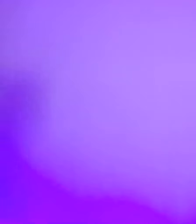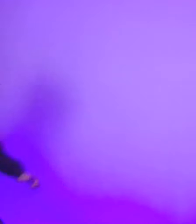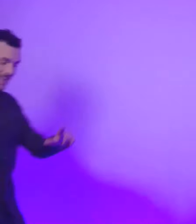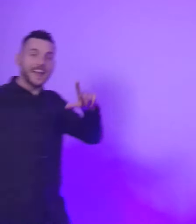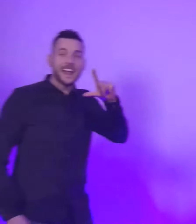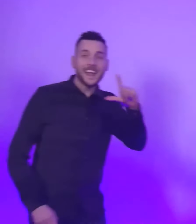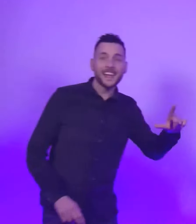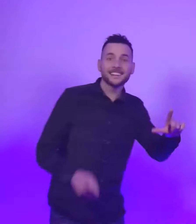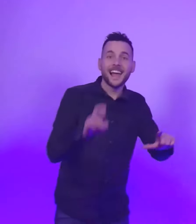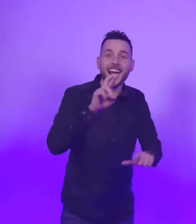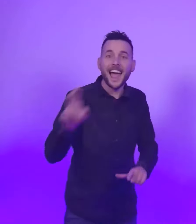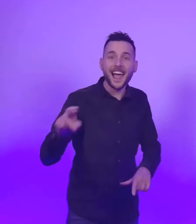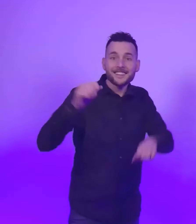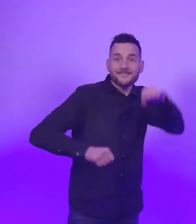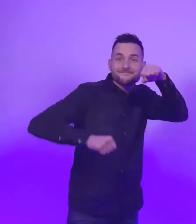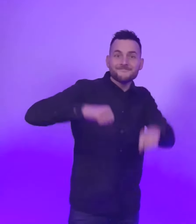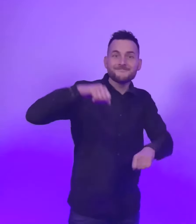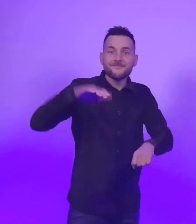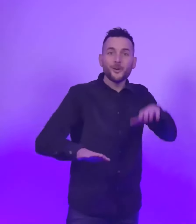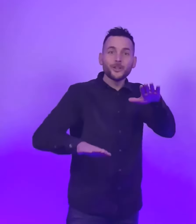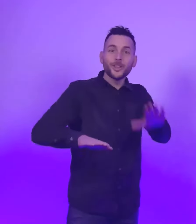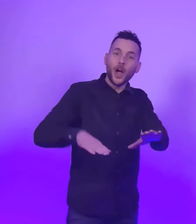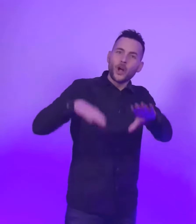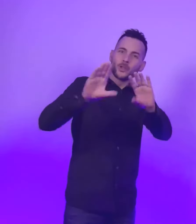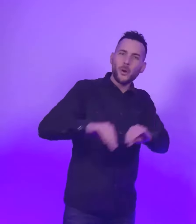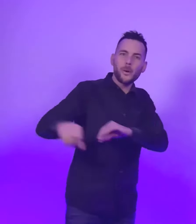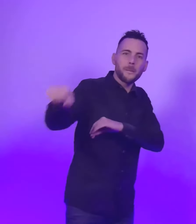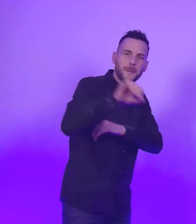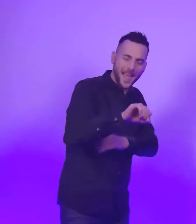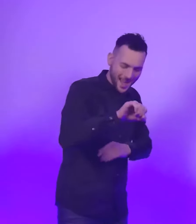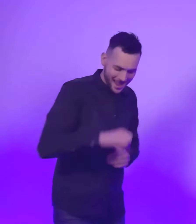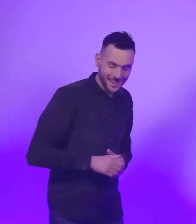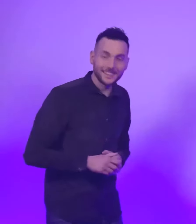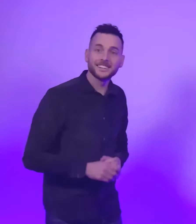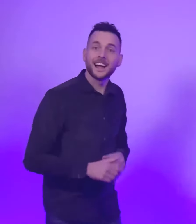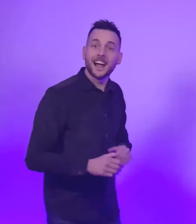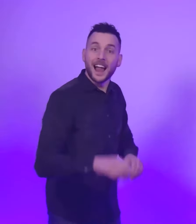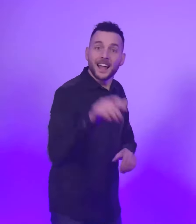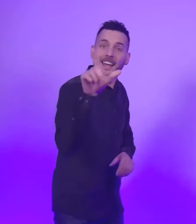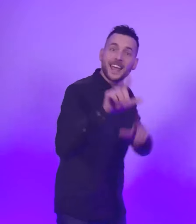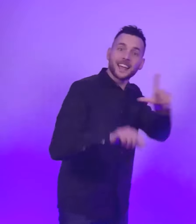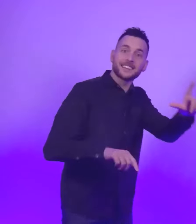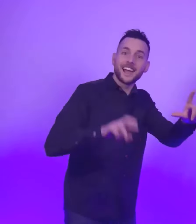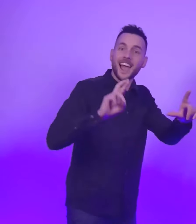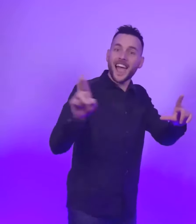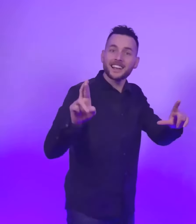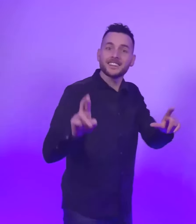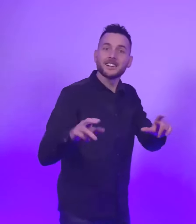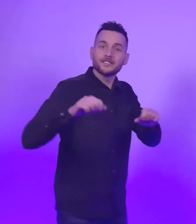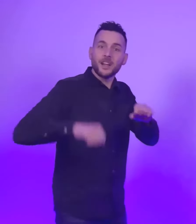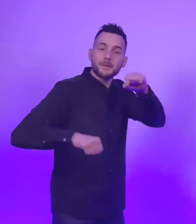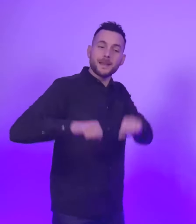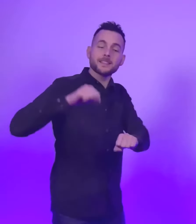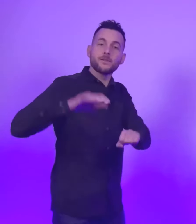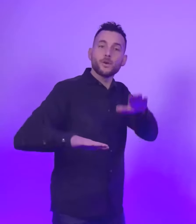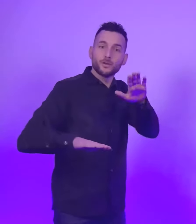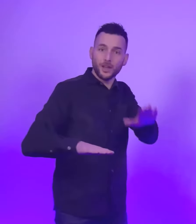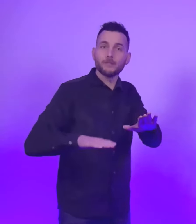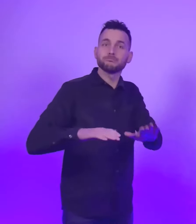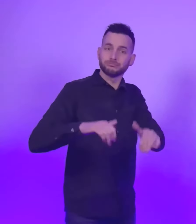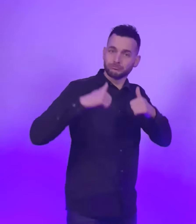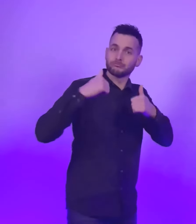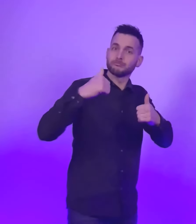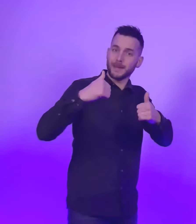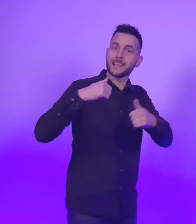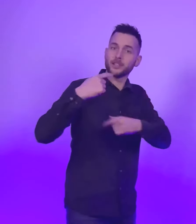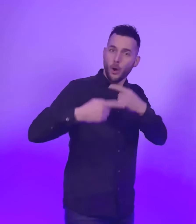Links, rechts, stap eens met je voeten, doe maar met ons mee. Hey! Links, rechts, stap eens met je voeten,